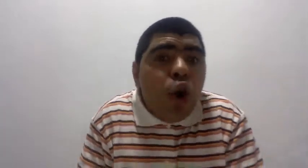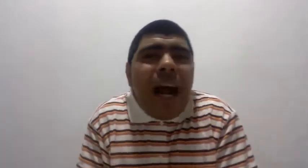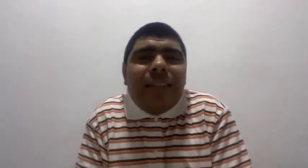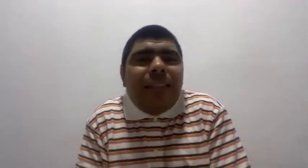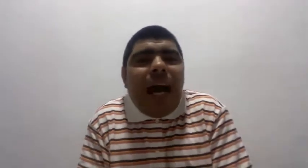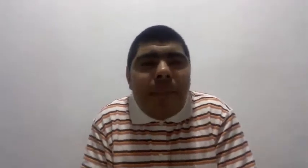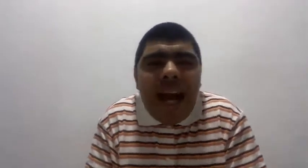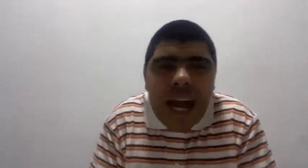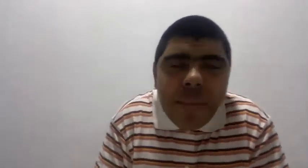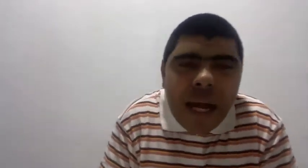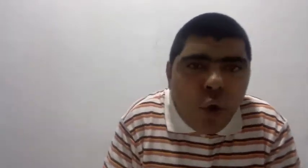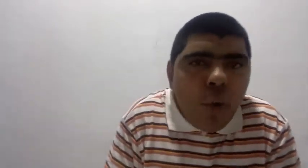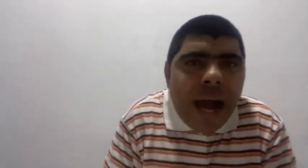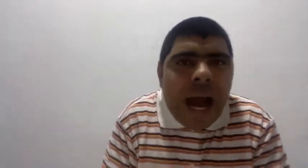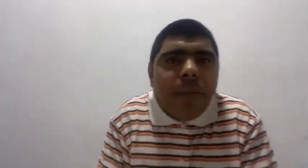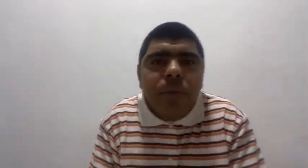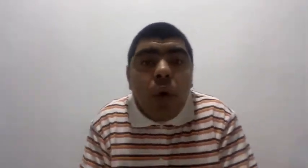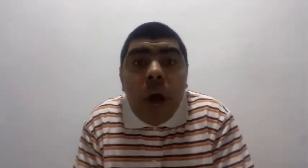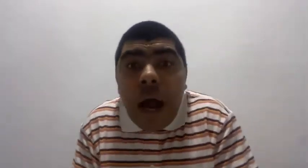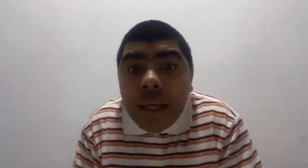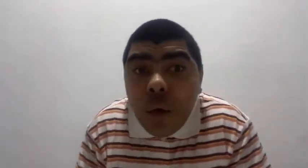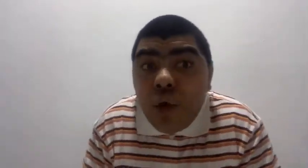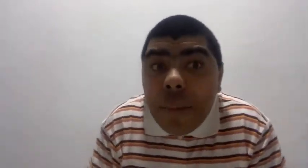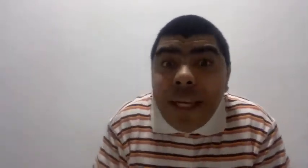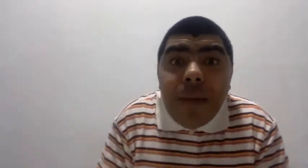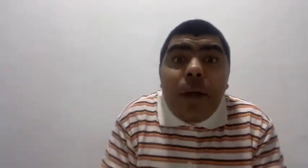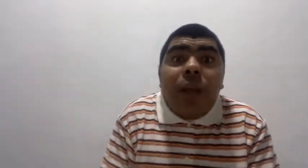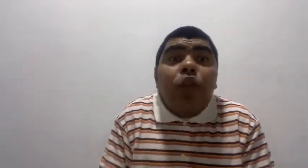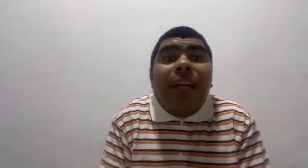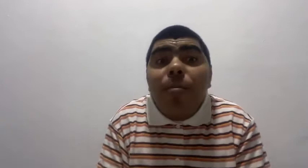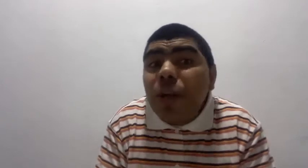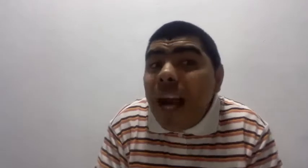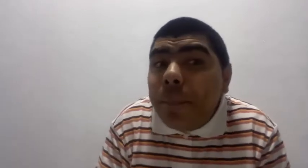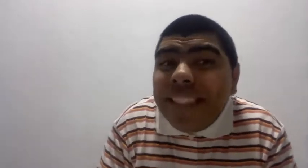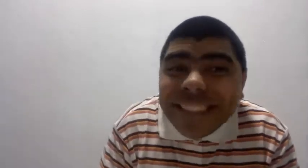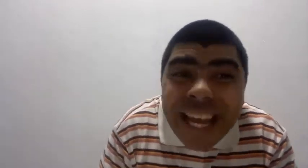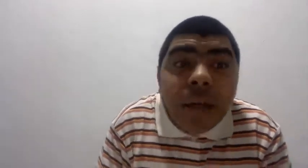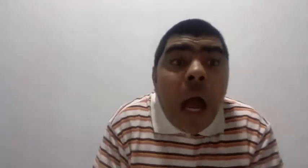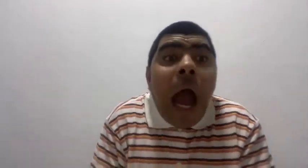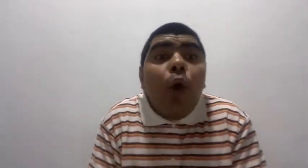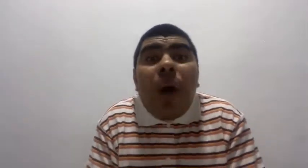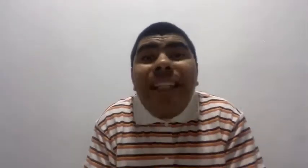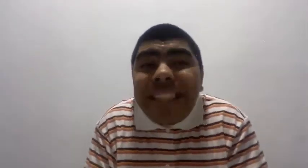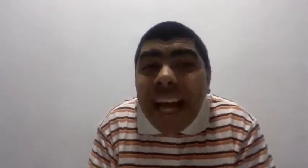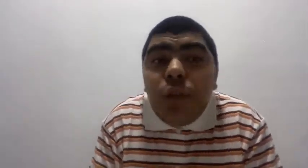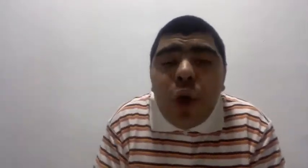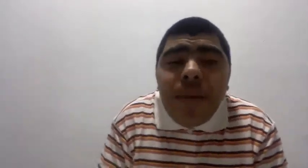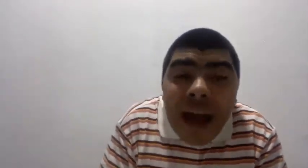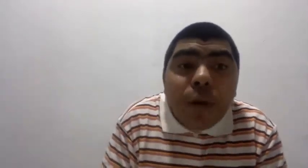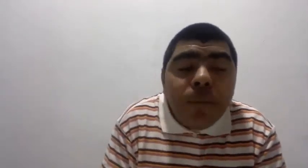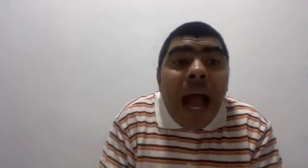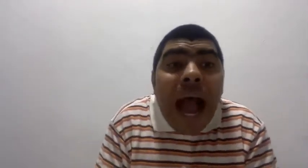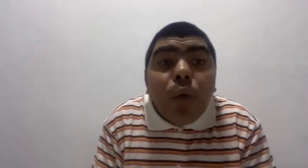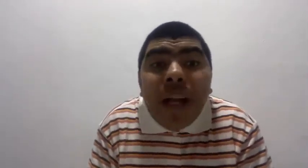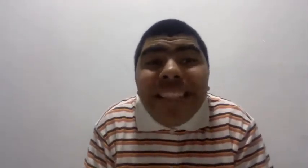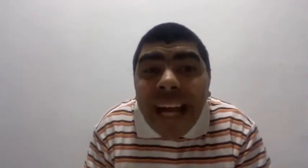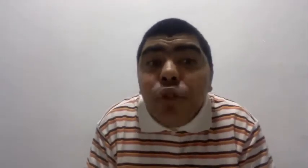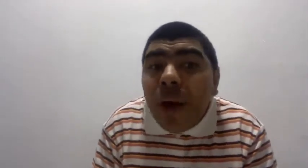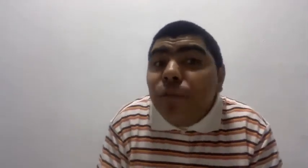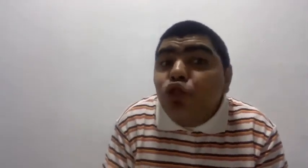boca, samacabacumacando, aleluya, mi alma adora a Dios. Y tenemos que aprender a guardarnos, hermano, a guardarnos en